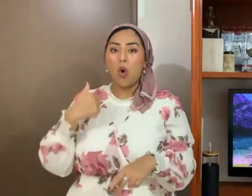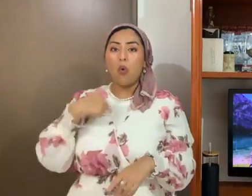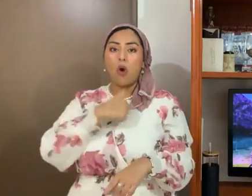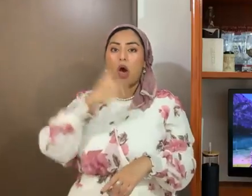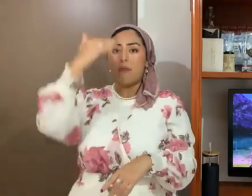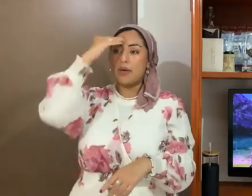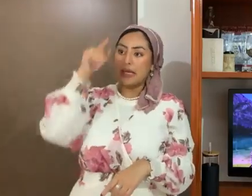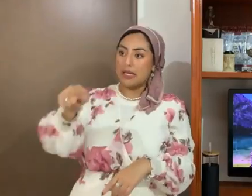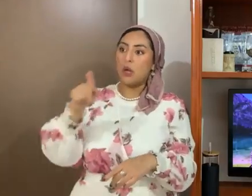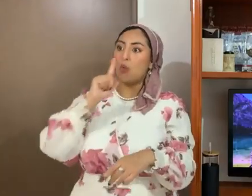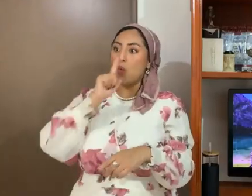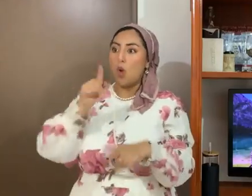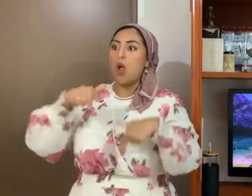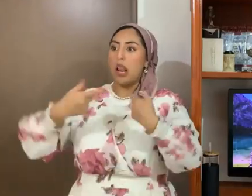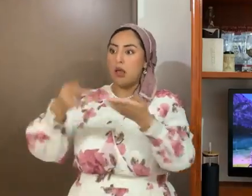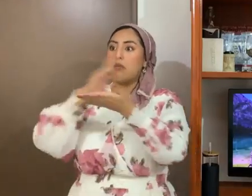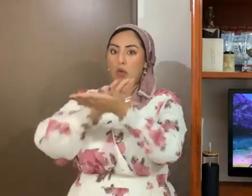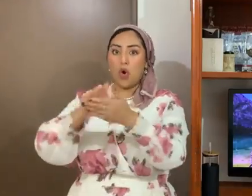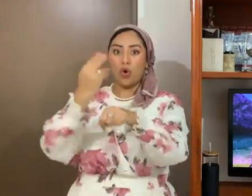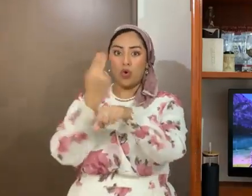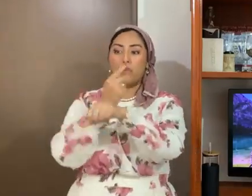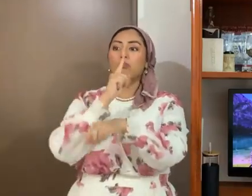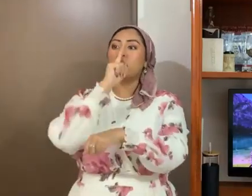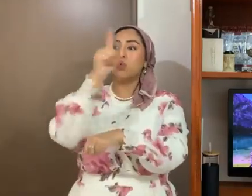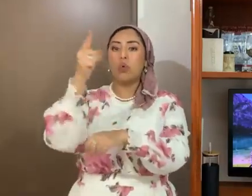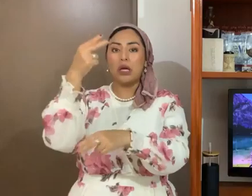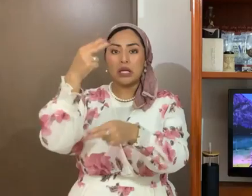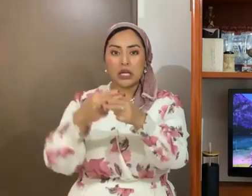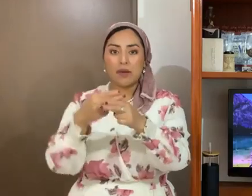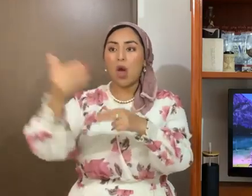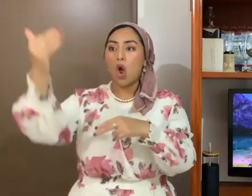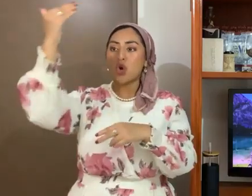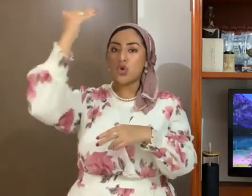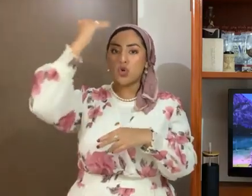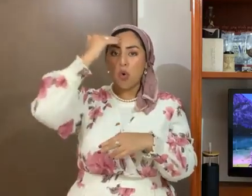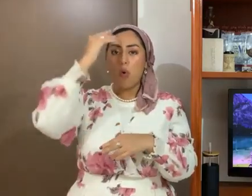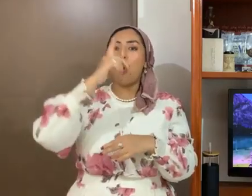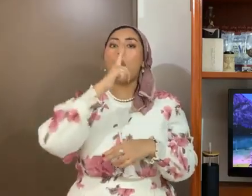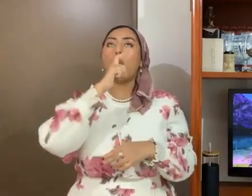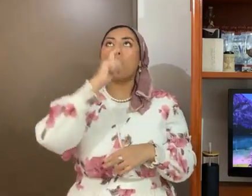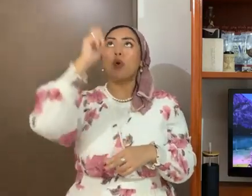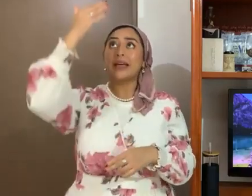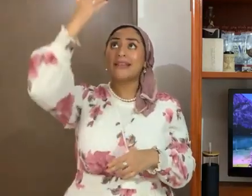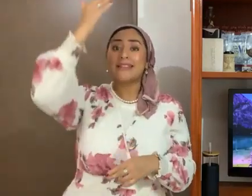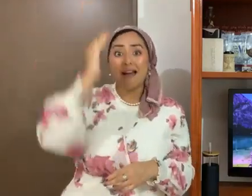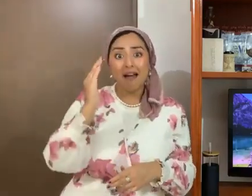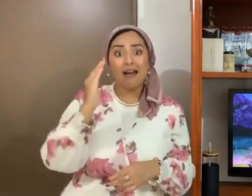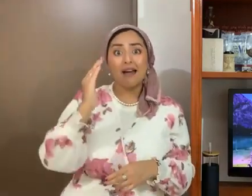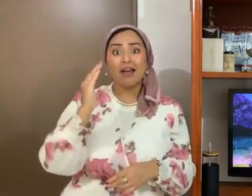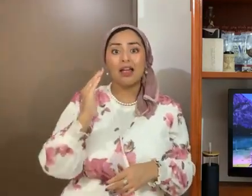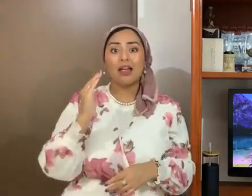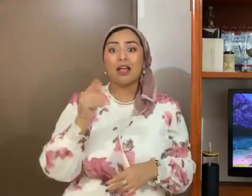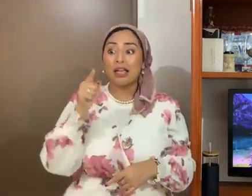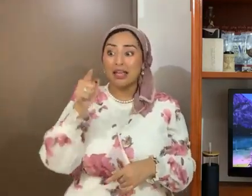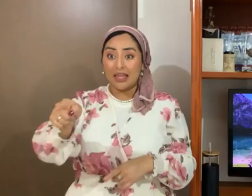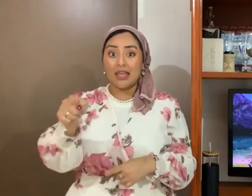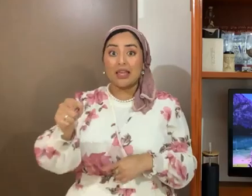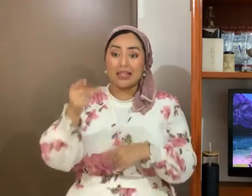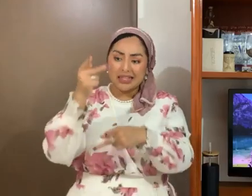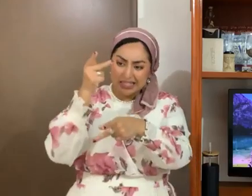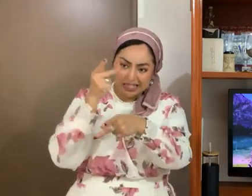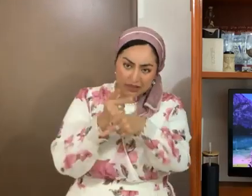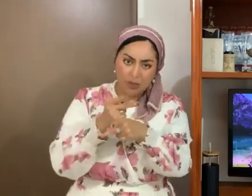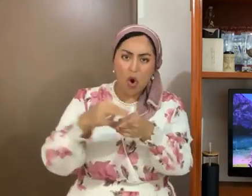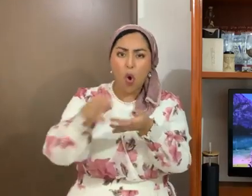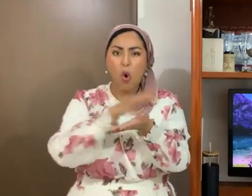santidad, porque menciona su nombre correcto, porque conoce sus atributos, porque procura guardar la